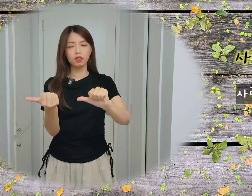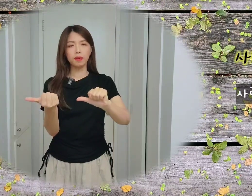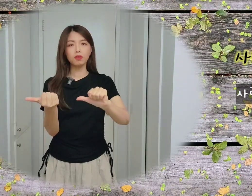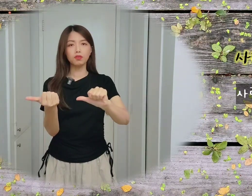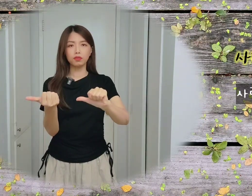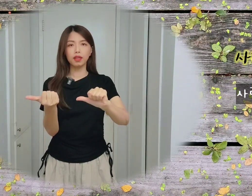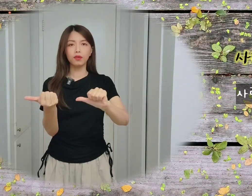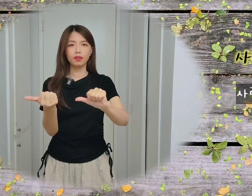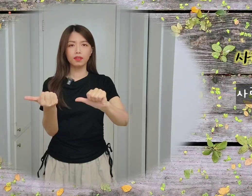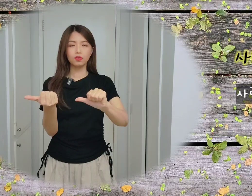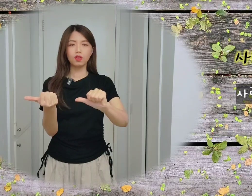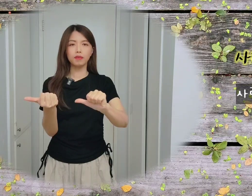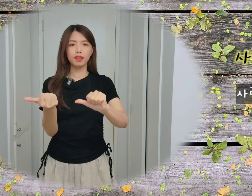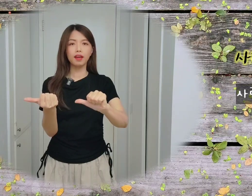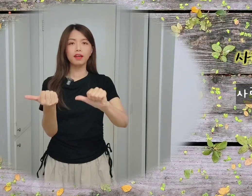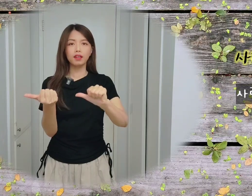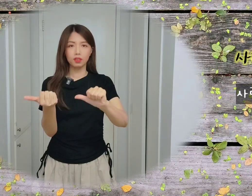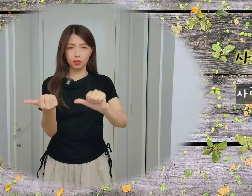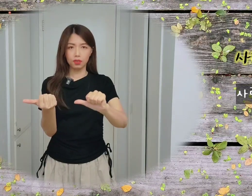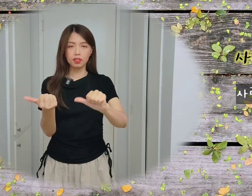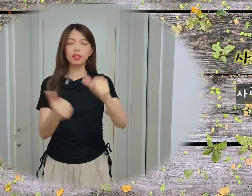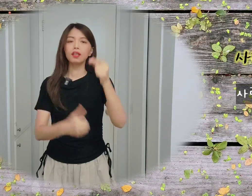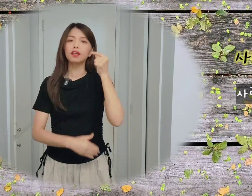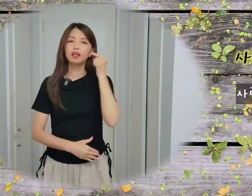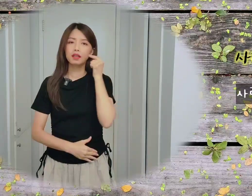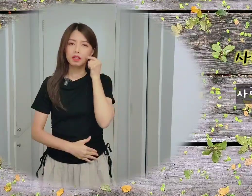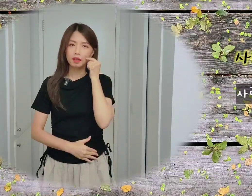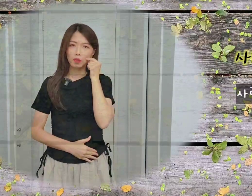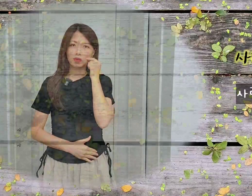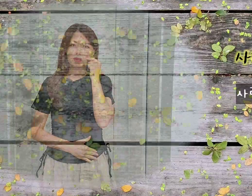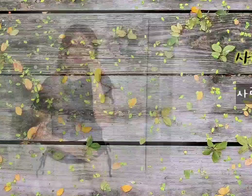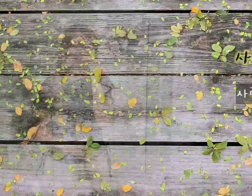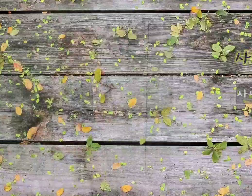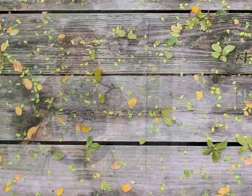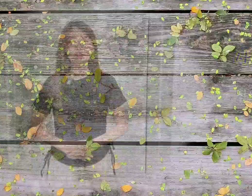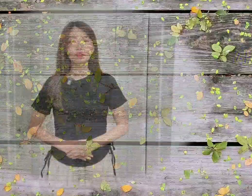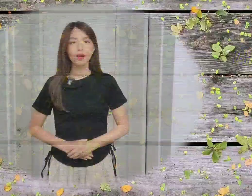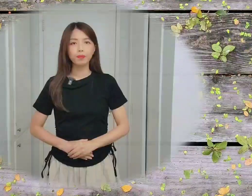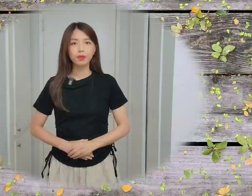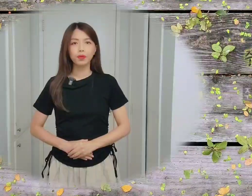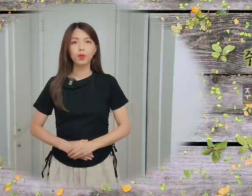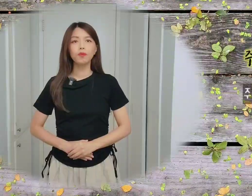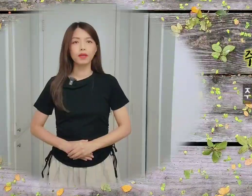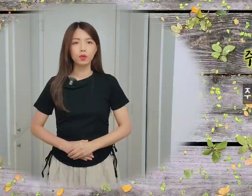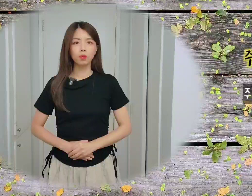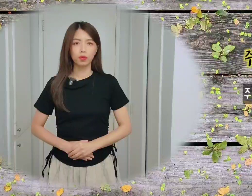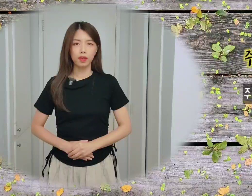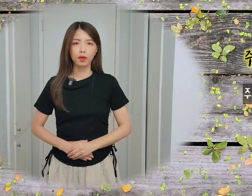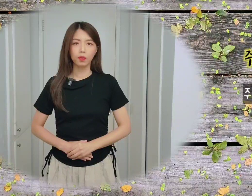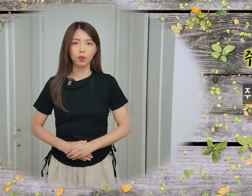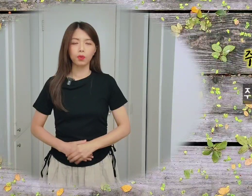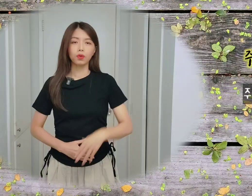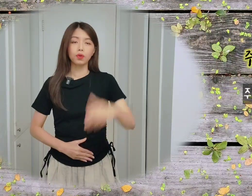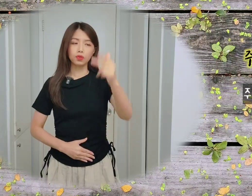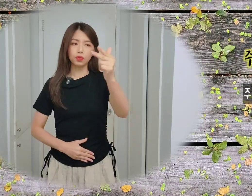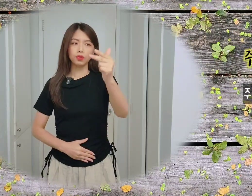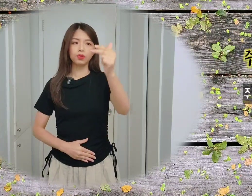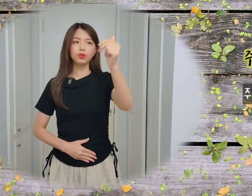쓰러뜨려 주시면 죽다라고 하는 뜻의 수어입니다. 죽지 못했네. 주 한 분으로 만족